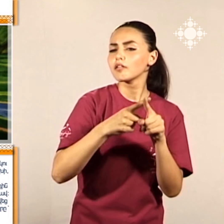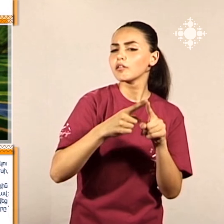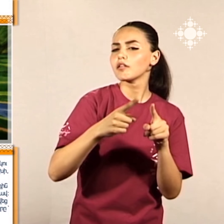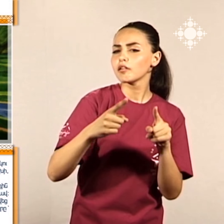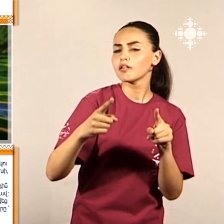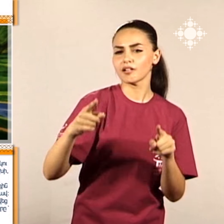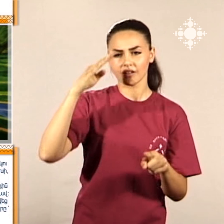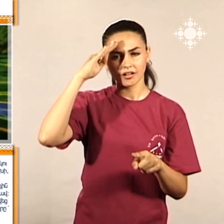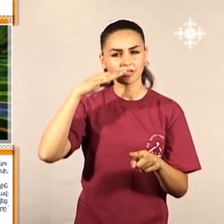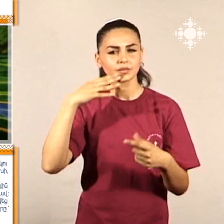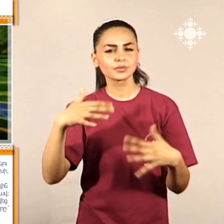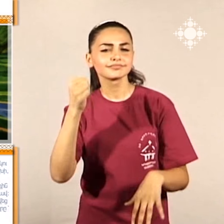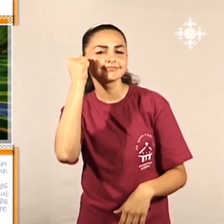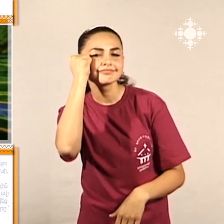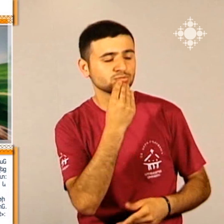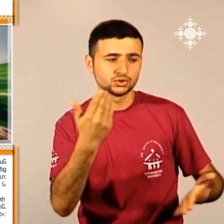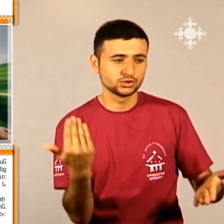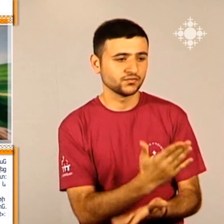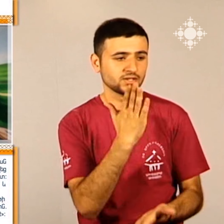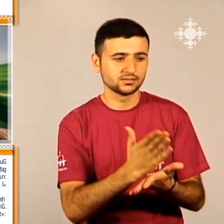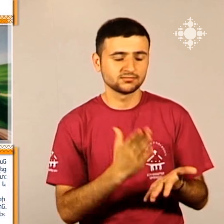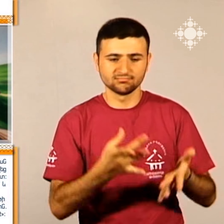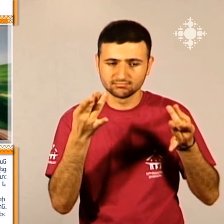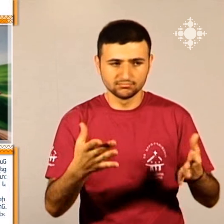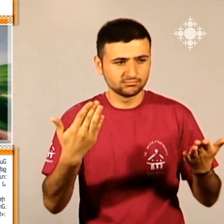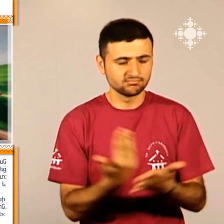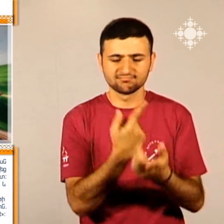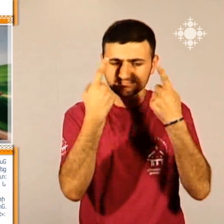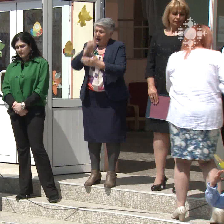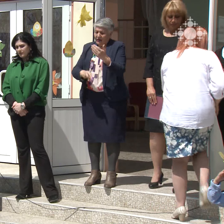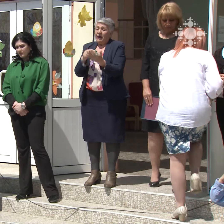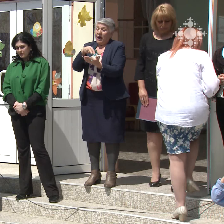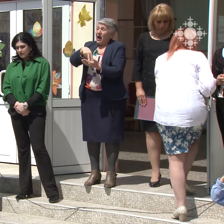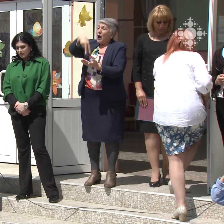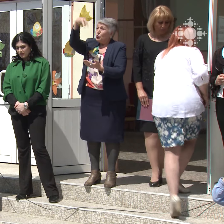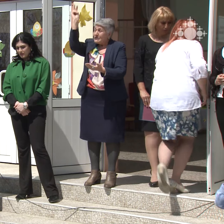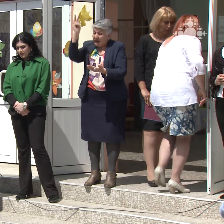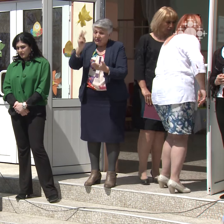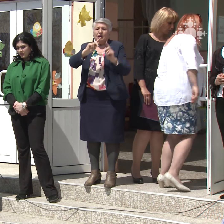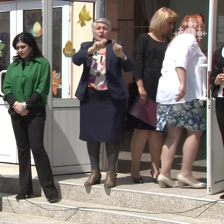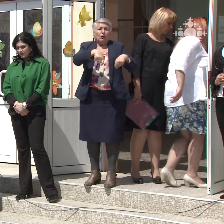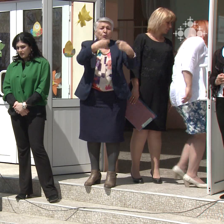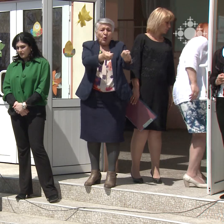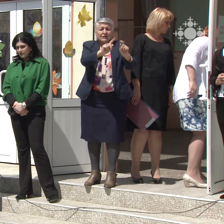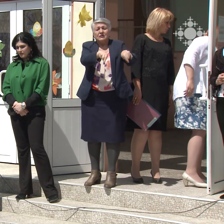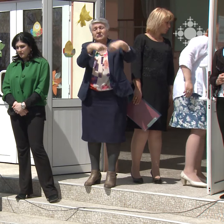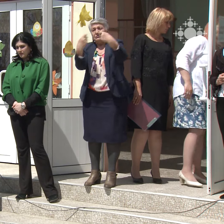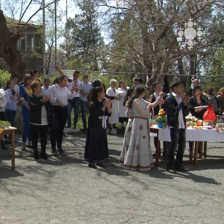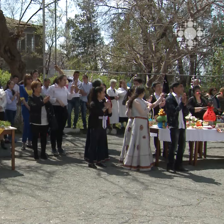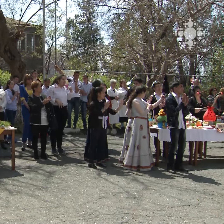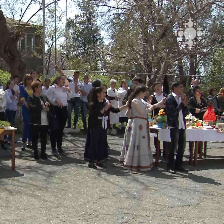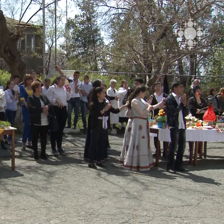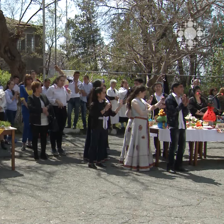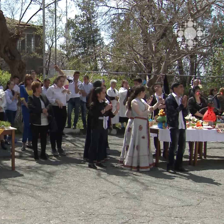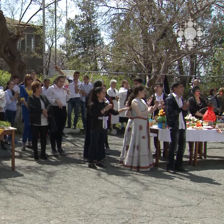Այս աննախադեպ ձեռնարկի հեղինակը Տեր Եսային է։ Նա տիրապետում է ժեստերի լեզվին, արդեն 15 տարի աշխատում է լսողության